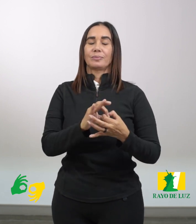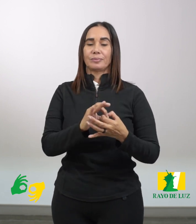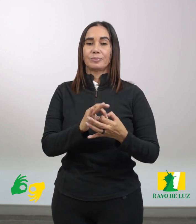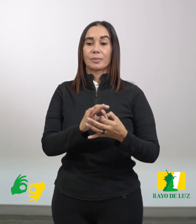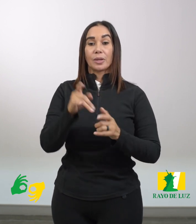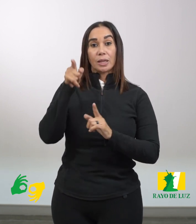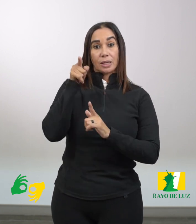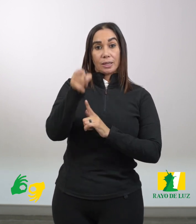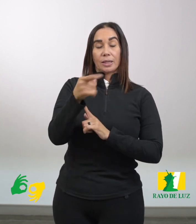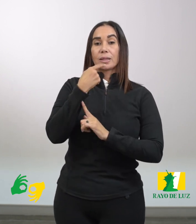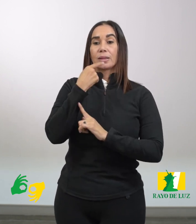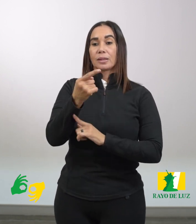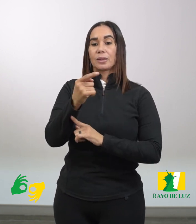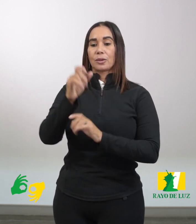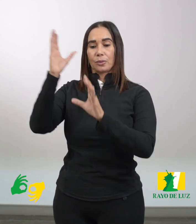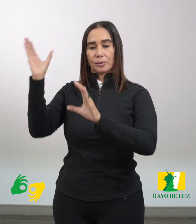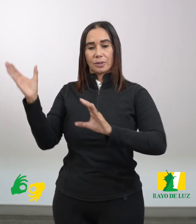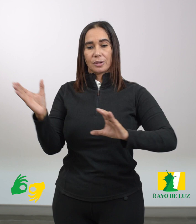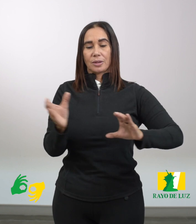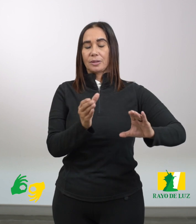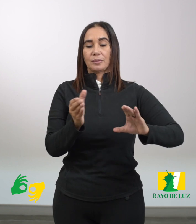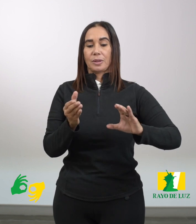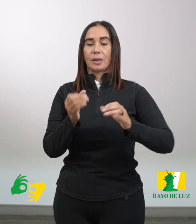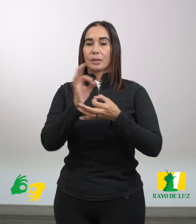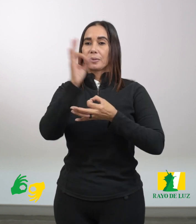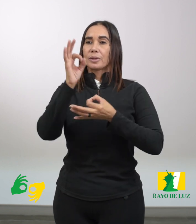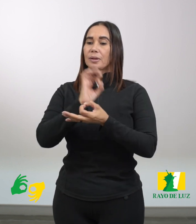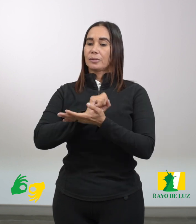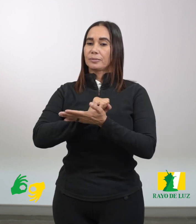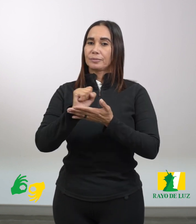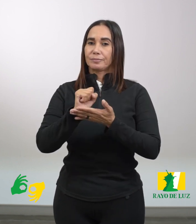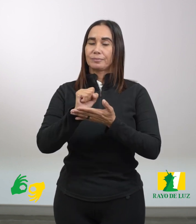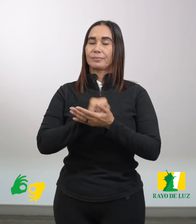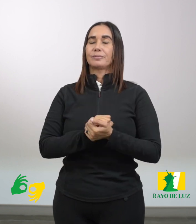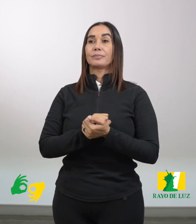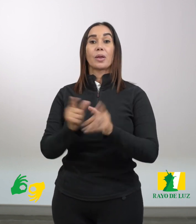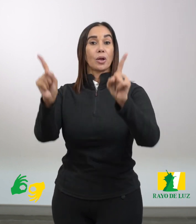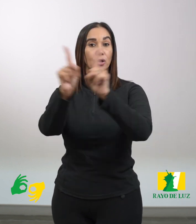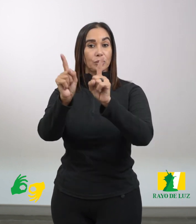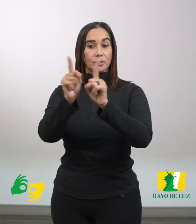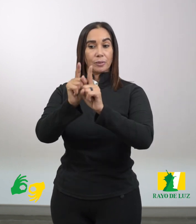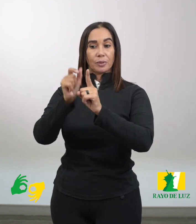y a ti una espada te traspasará el alma. Había también una profetisa,